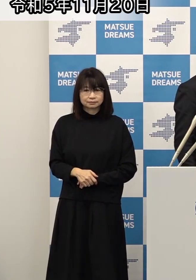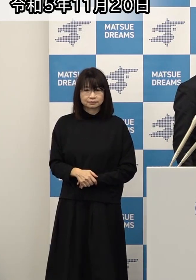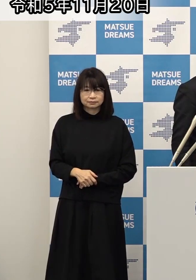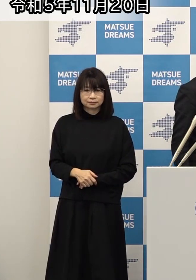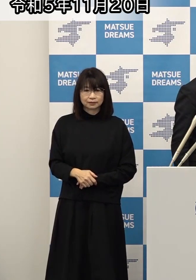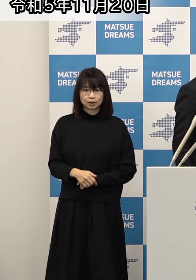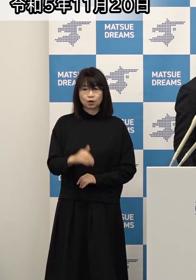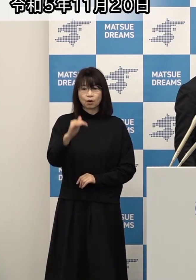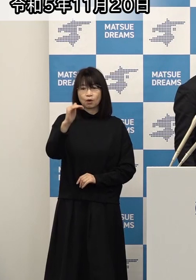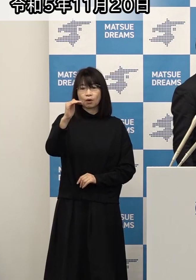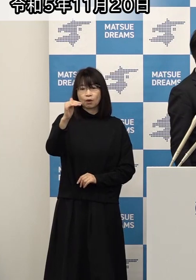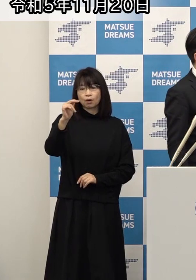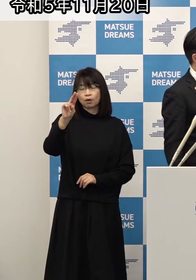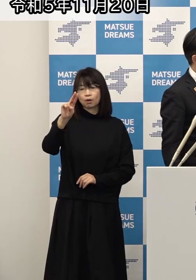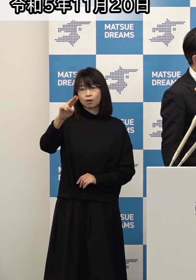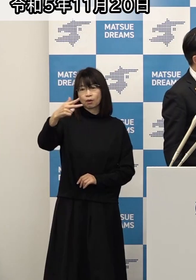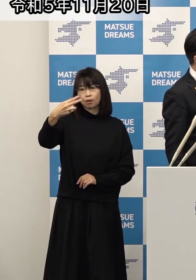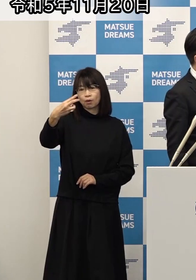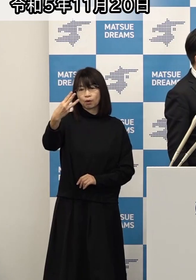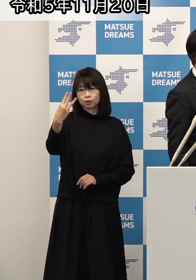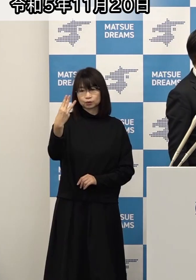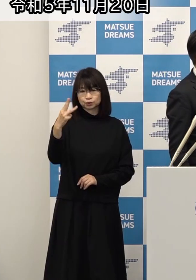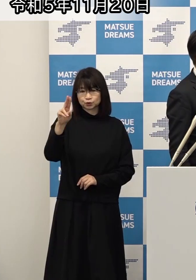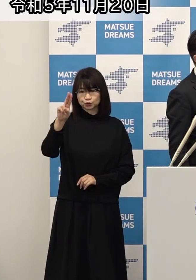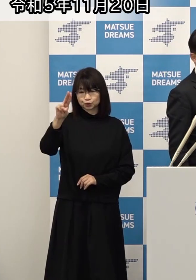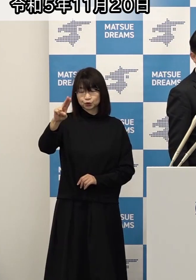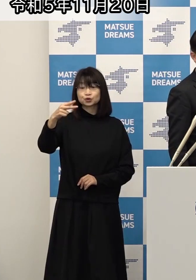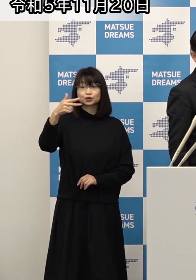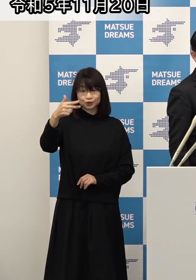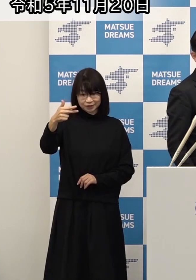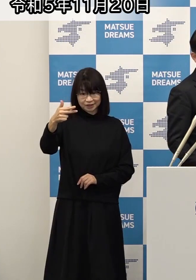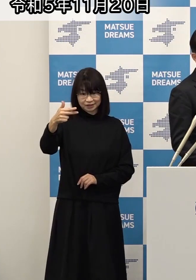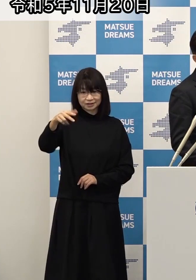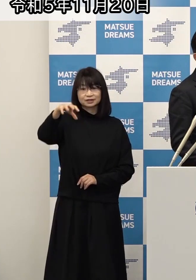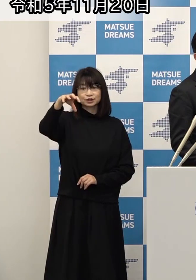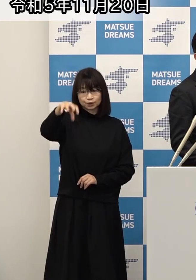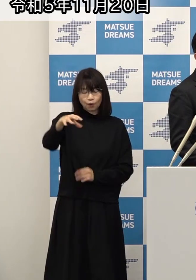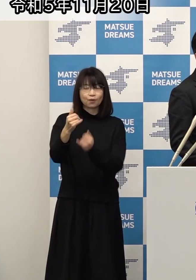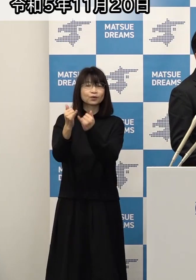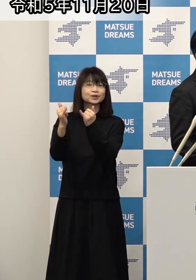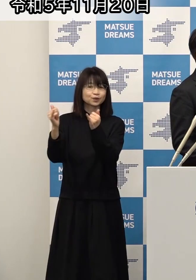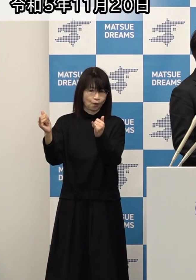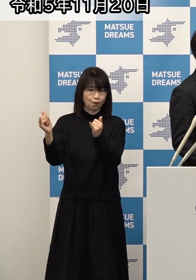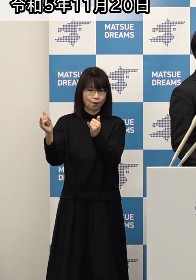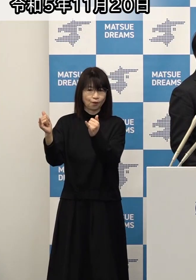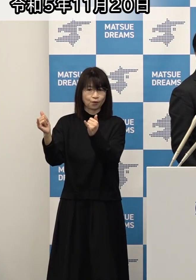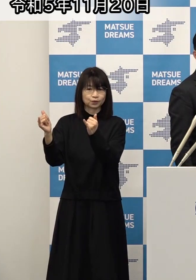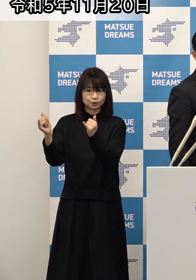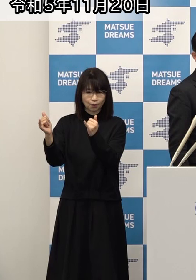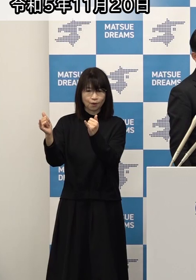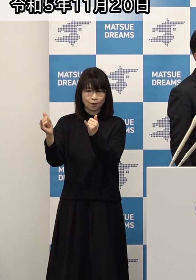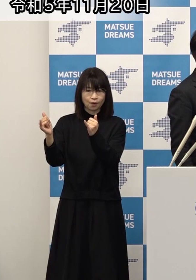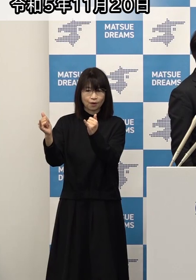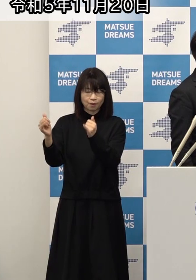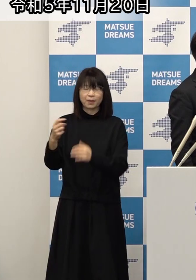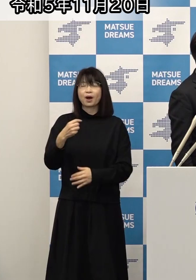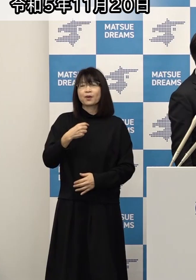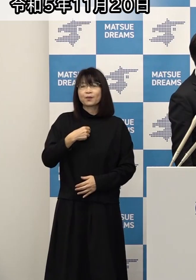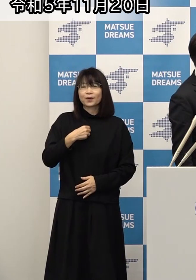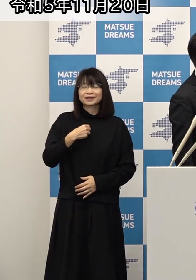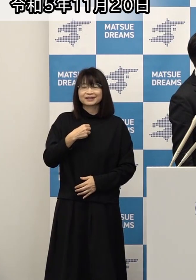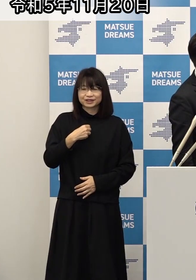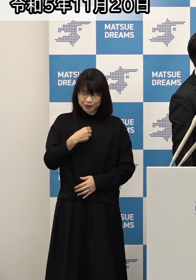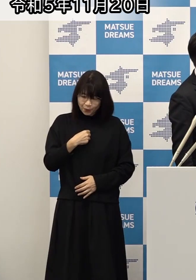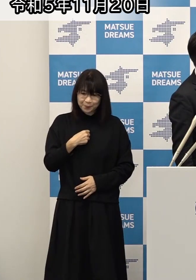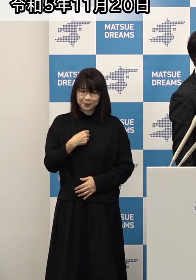甲州市のですね、方と、それぞれまあそれぞれの座右の銘のような、そういったものを書か